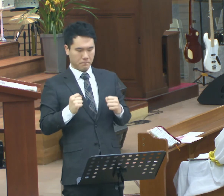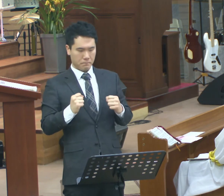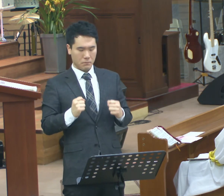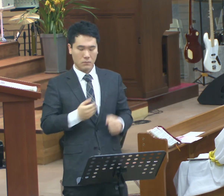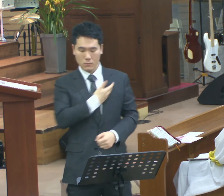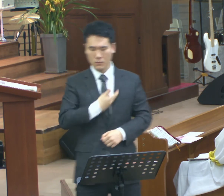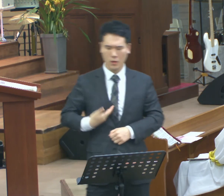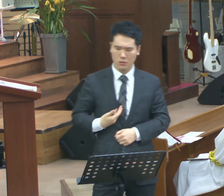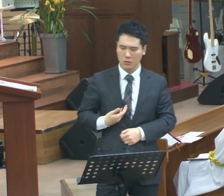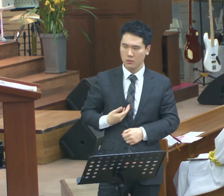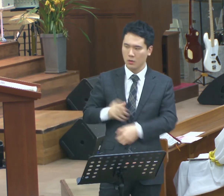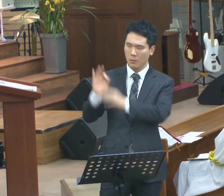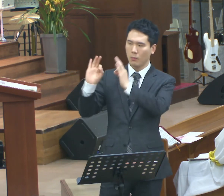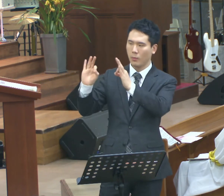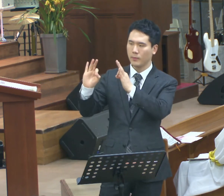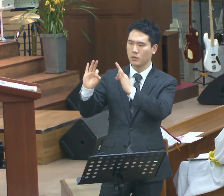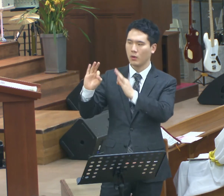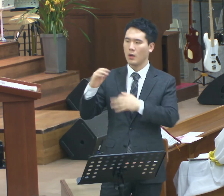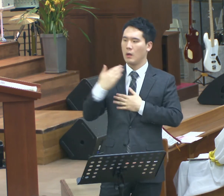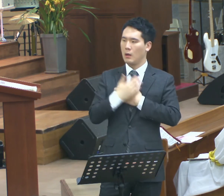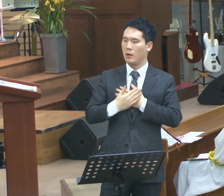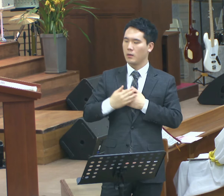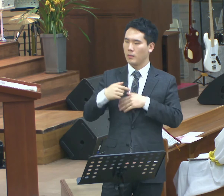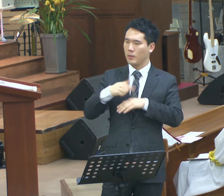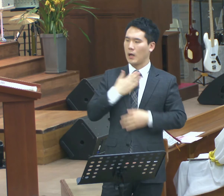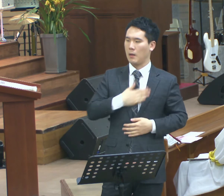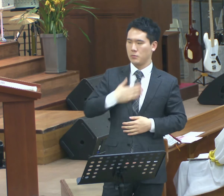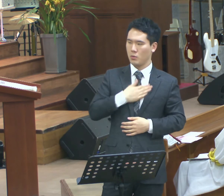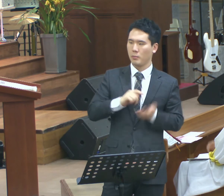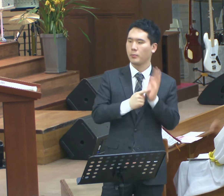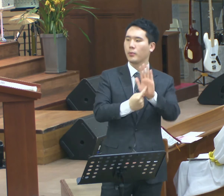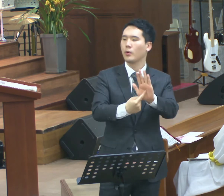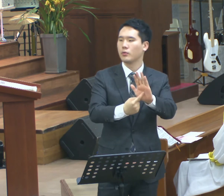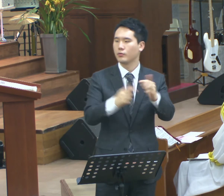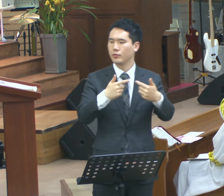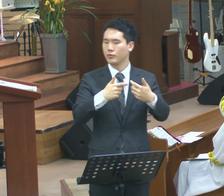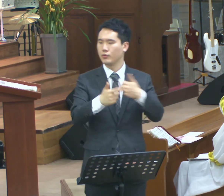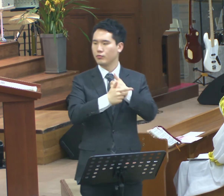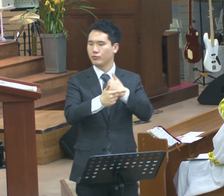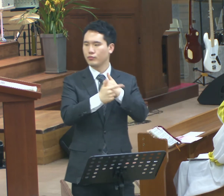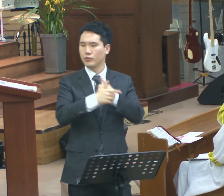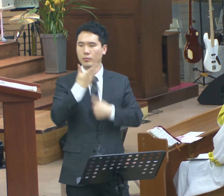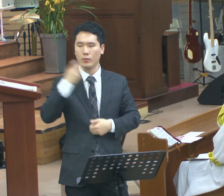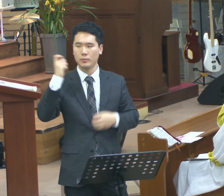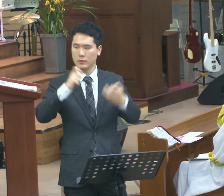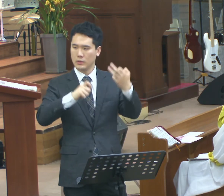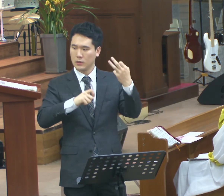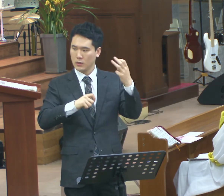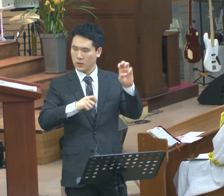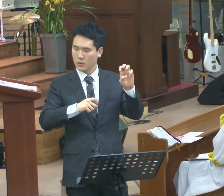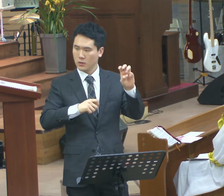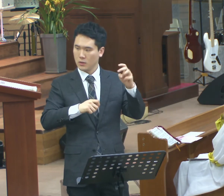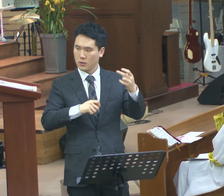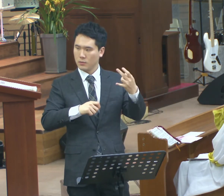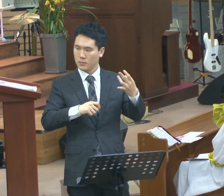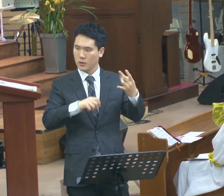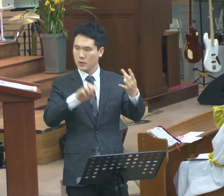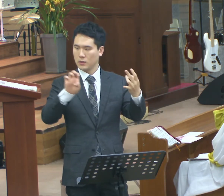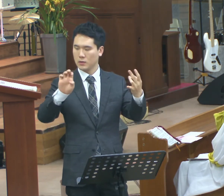감정을 표현한 것이 누가복음 24장 41절이에요. 같이 한번 읽겠습니다. 시작. 그들이 너무 기쁨으로